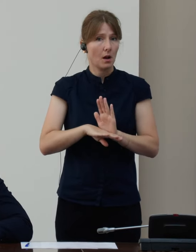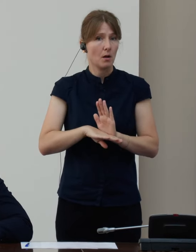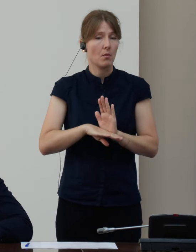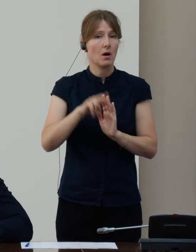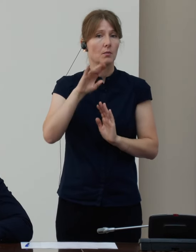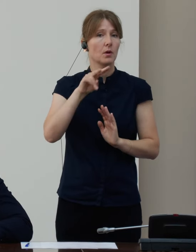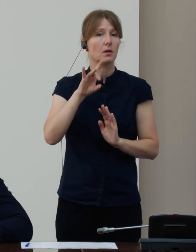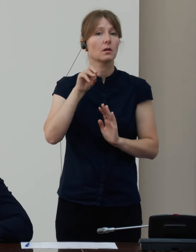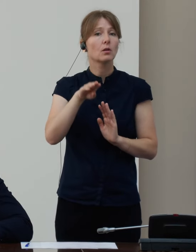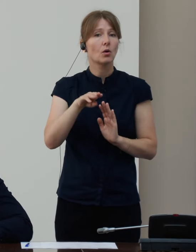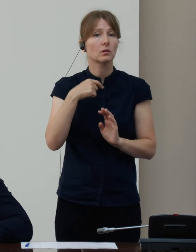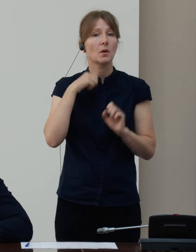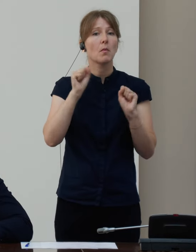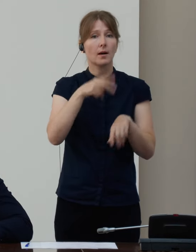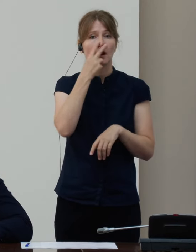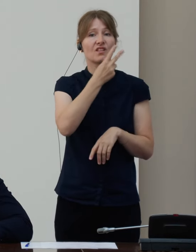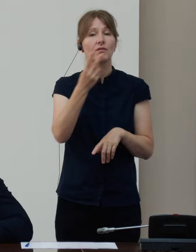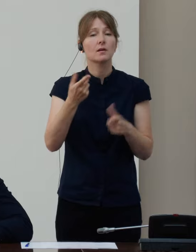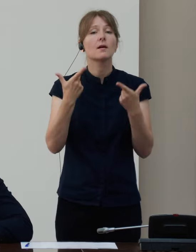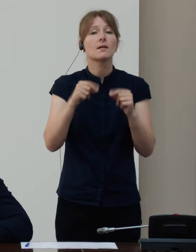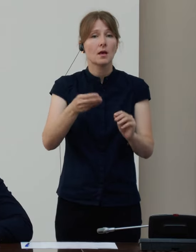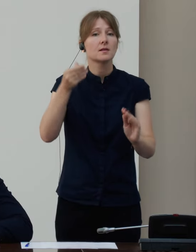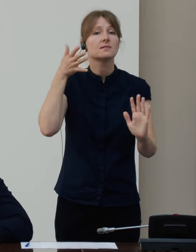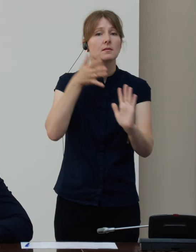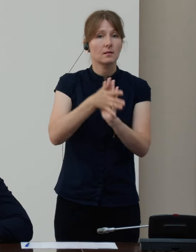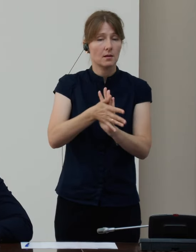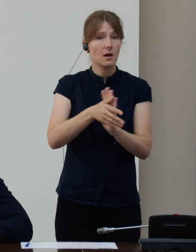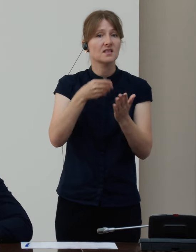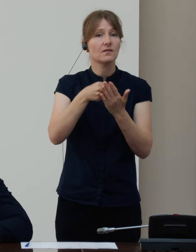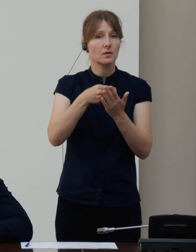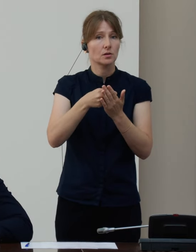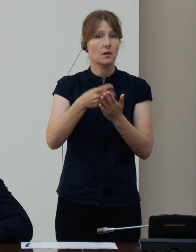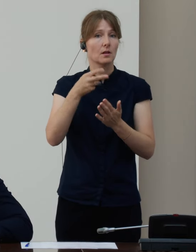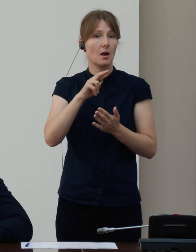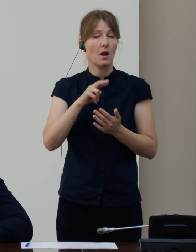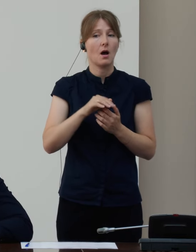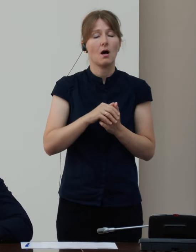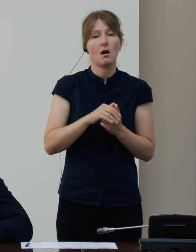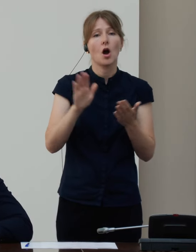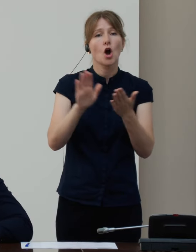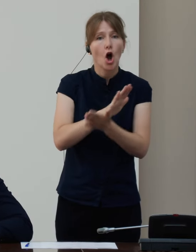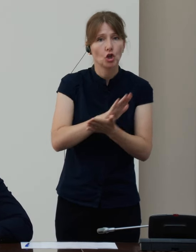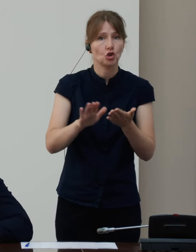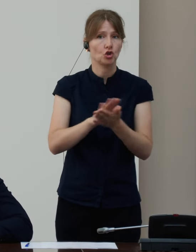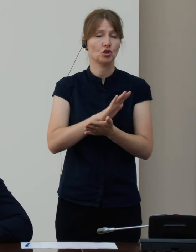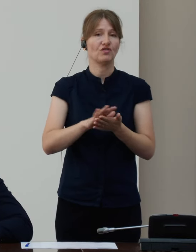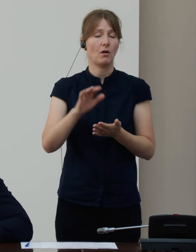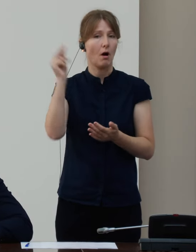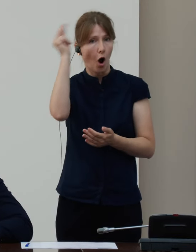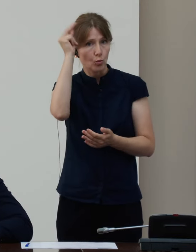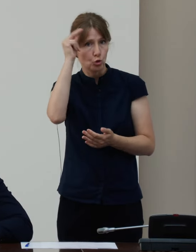că atunci când avem investiții în formare de capacități, calitatea intervențiilor este